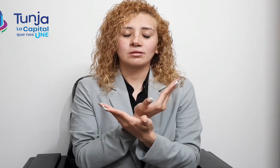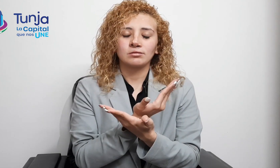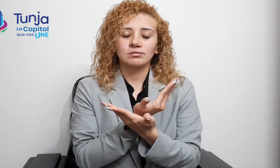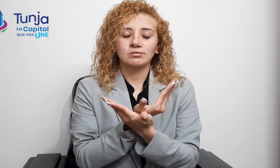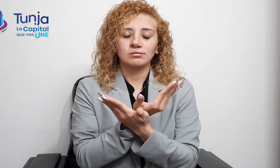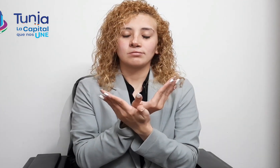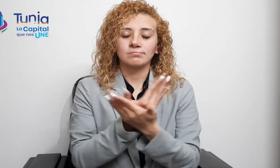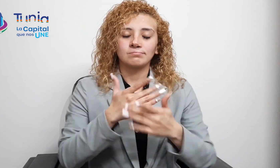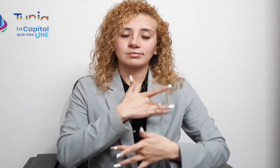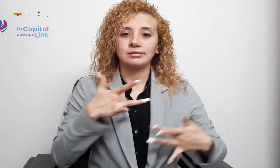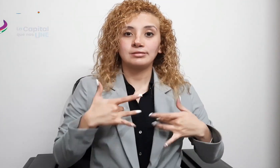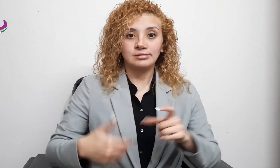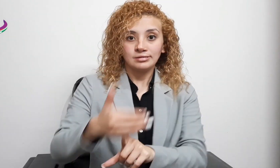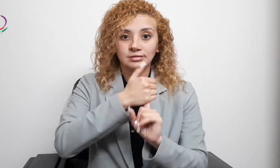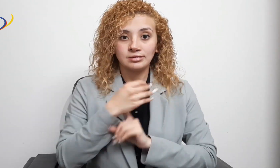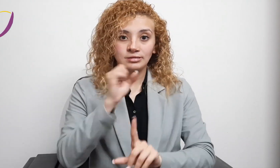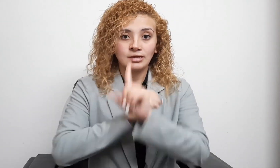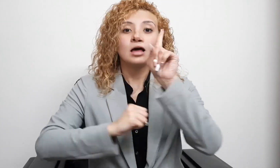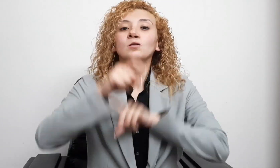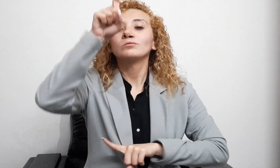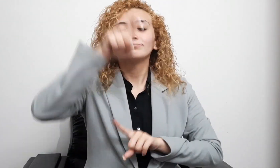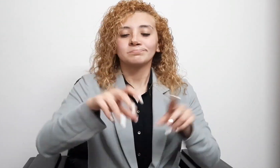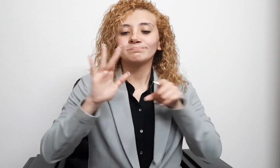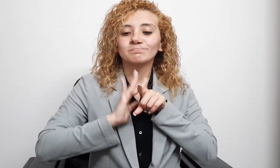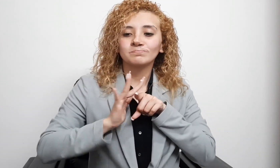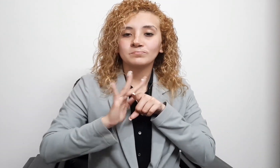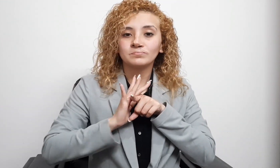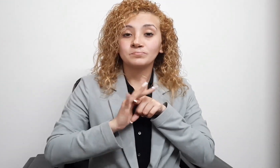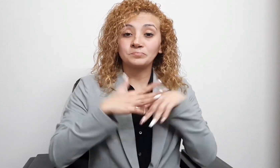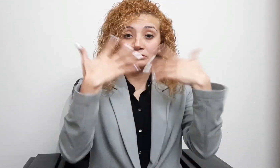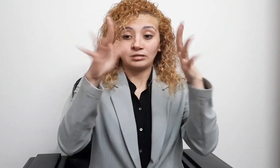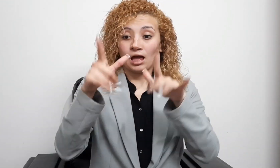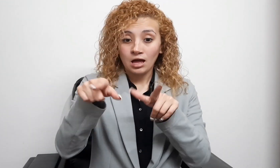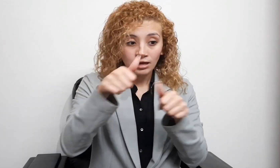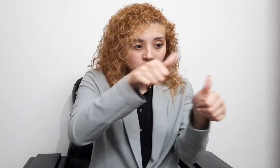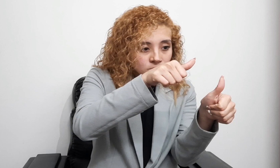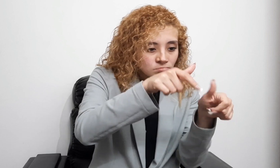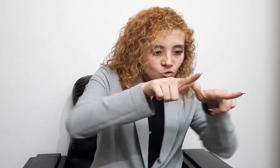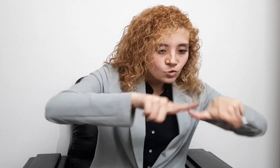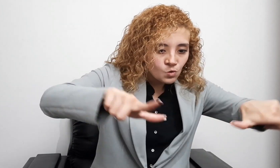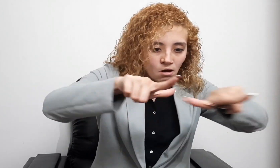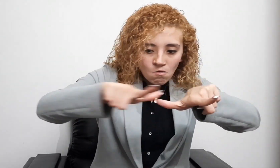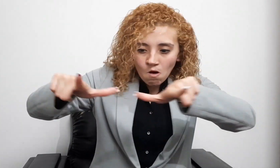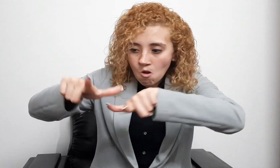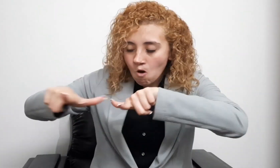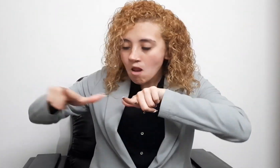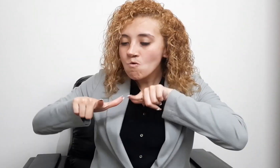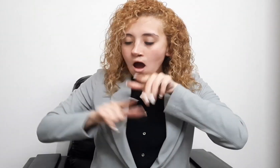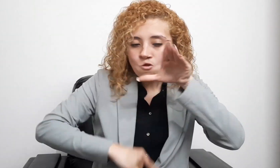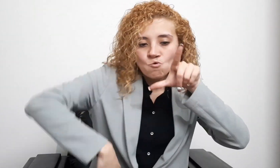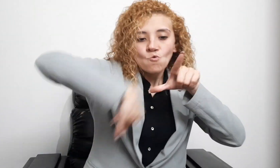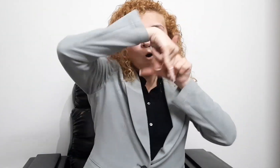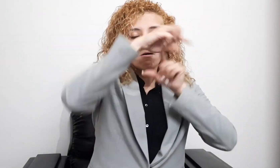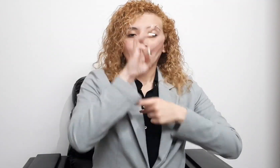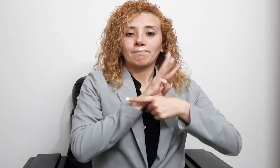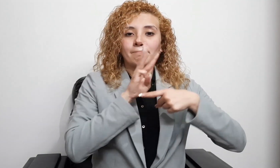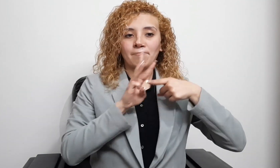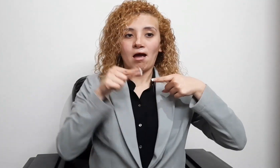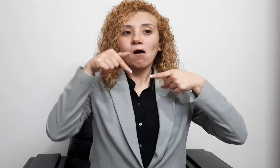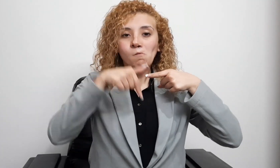parte del Ministerio de Salud y Protección Social. Una vez los establecimientos suban a la página web la respectiva información y cumplan con